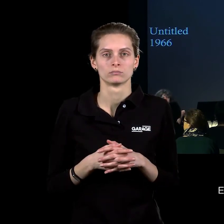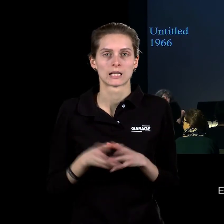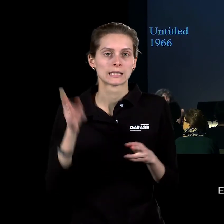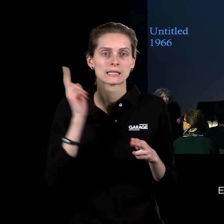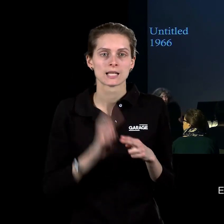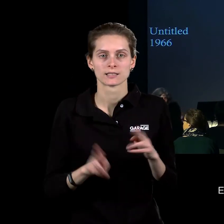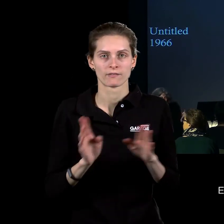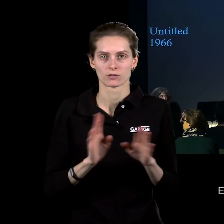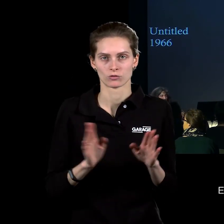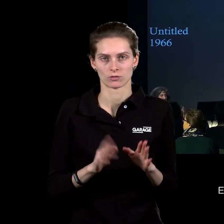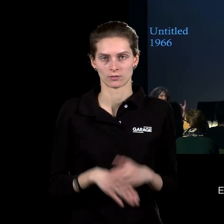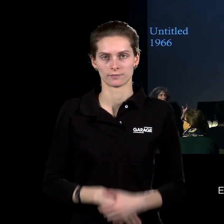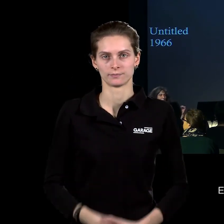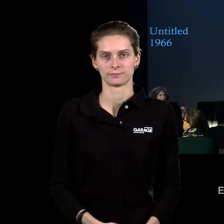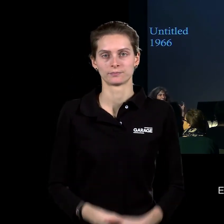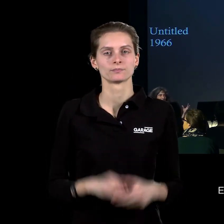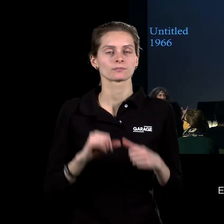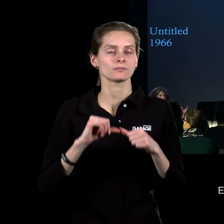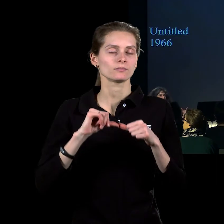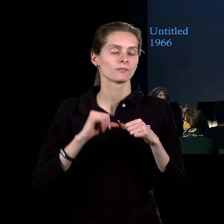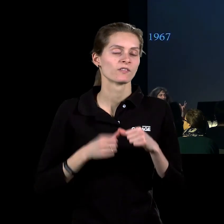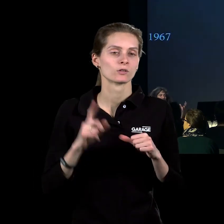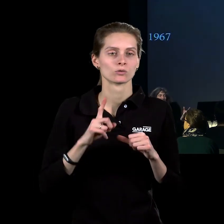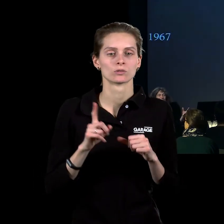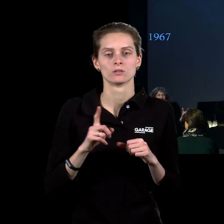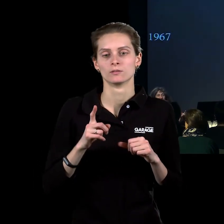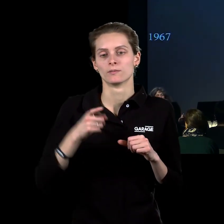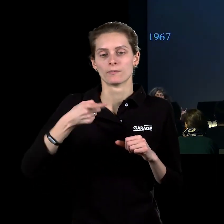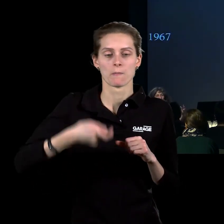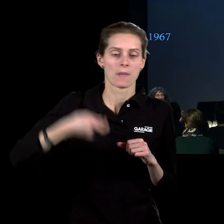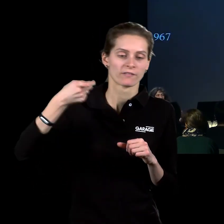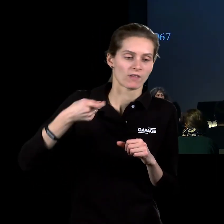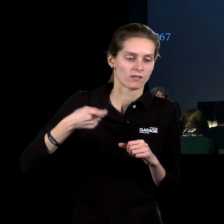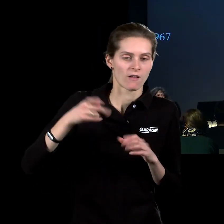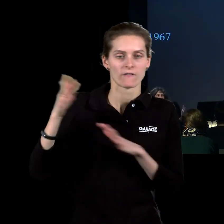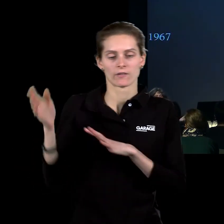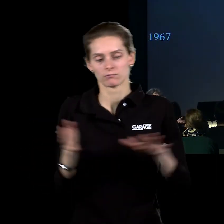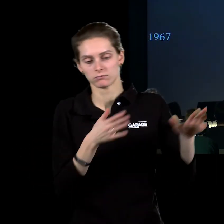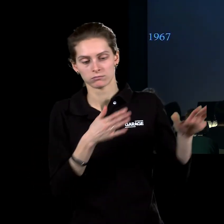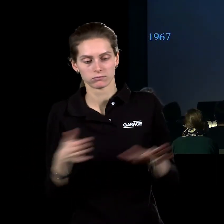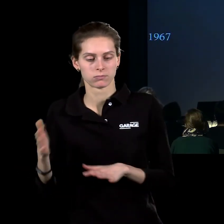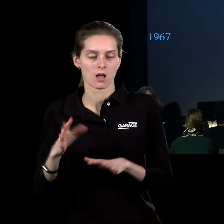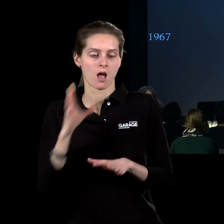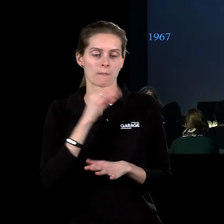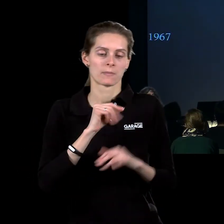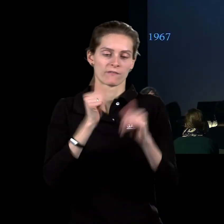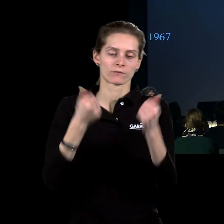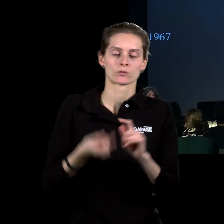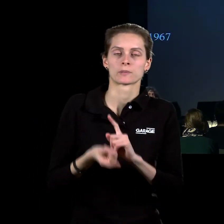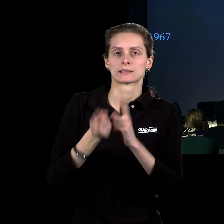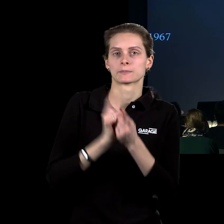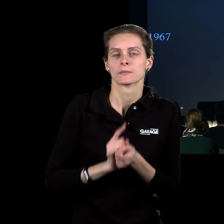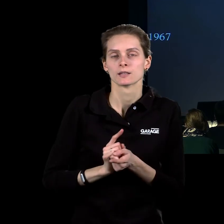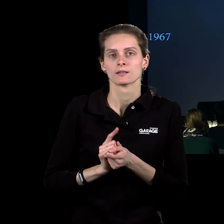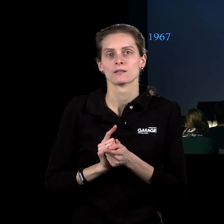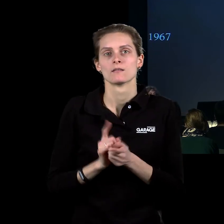завершена раз и навсегда, в них все время что-то, это всегда что-то подвешенное, да, что-то болтающееся в воздухе, что-то, что может менять свои очертания, что-то, что включает в